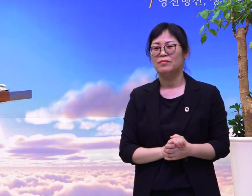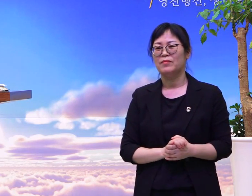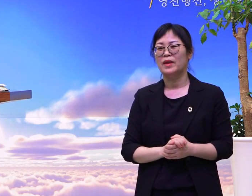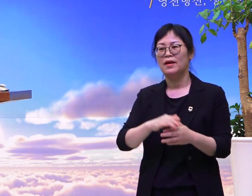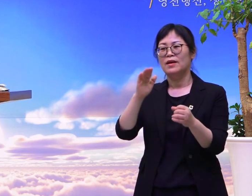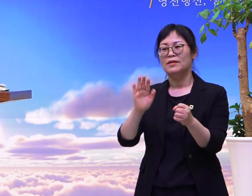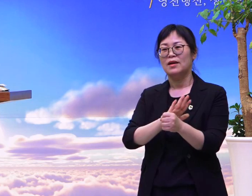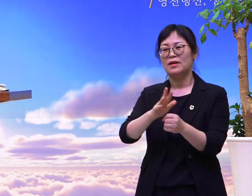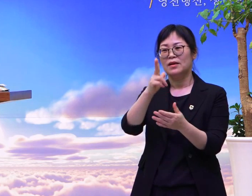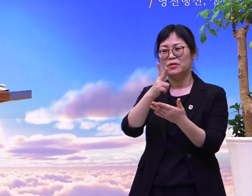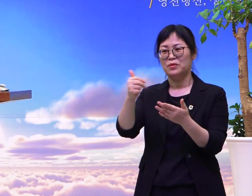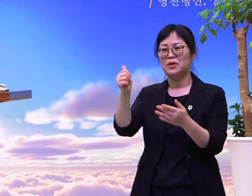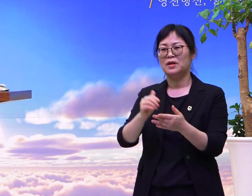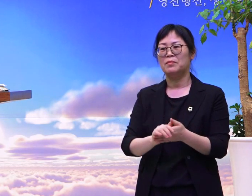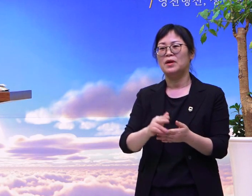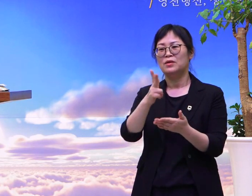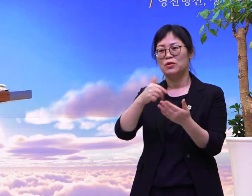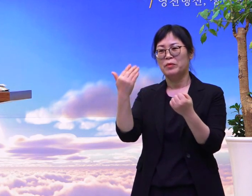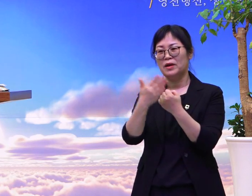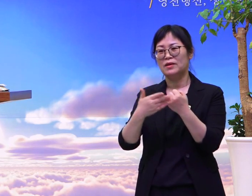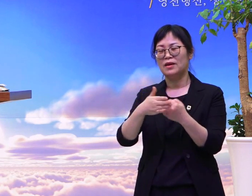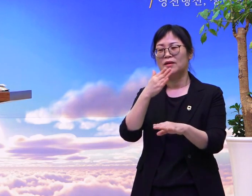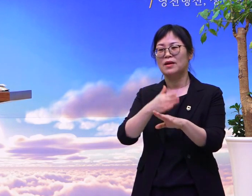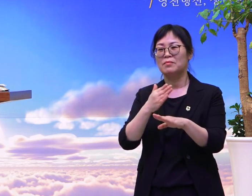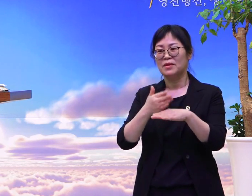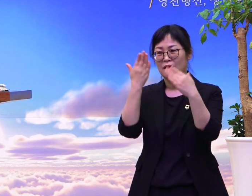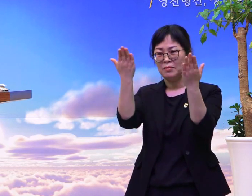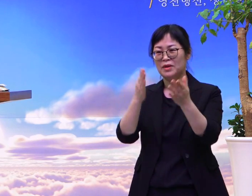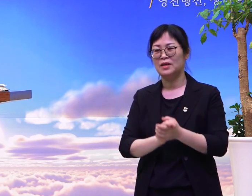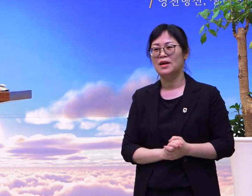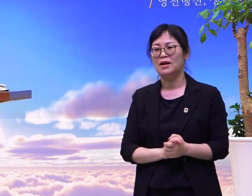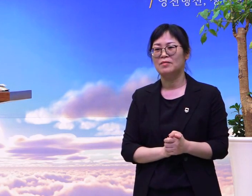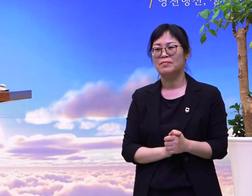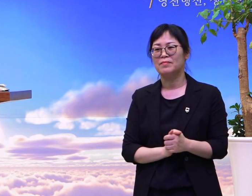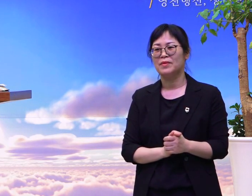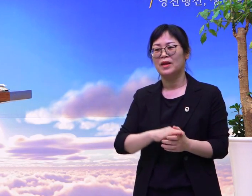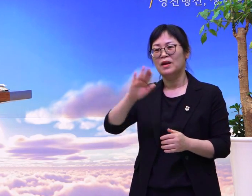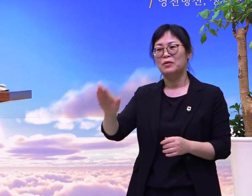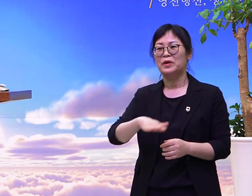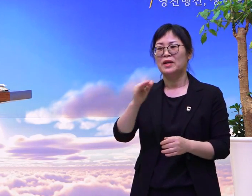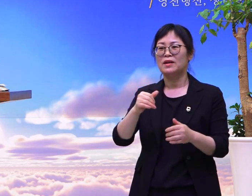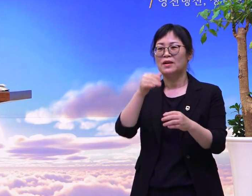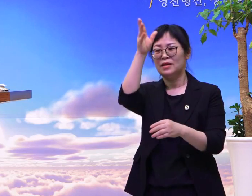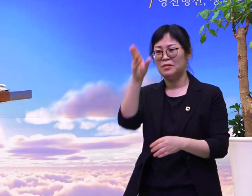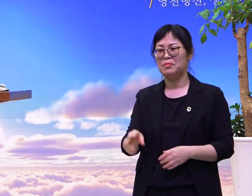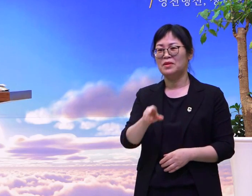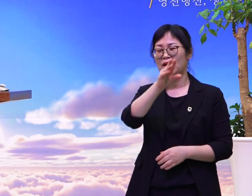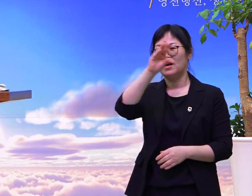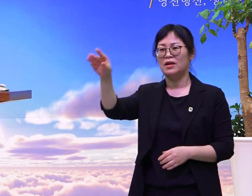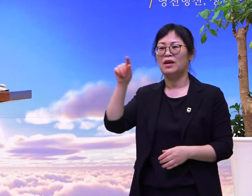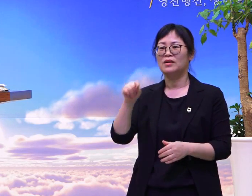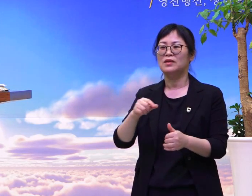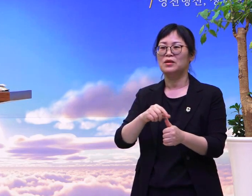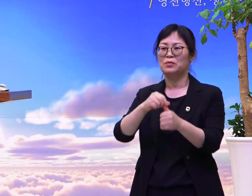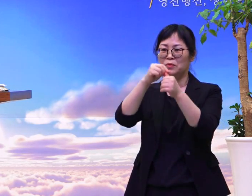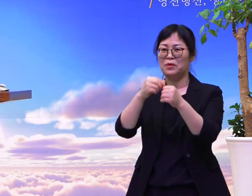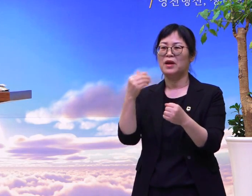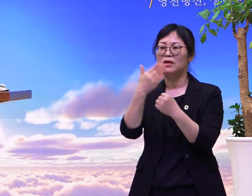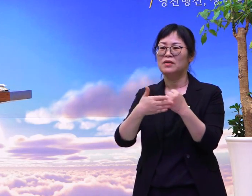사랑의 주님, 주님의 은혜를 감사합니다. 우리를 십자가의 그 구속의 은혜로